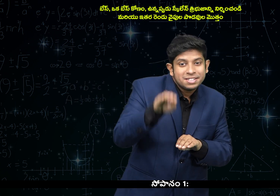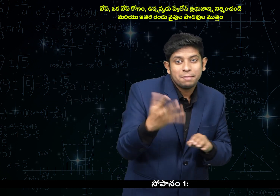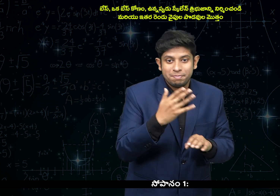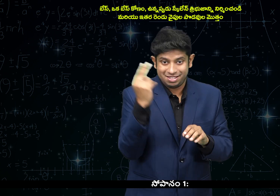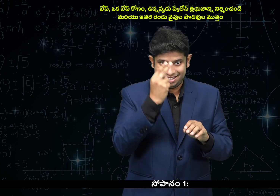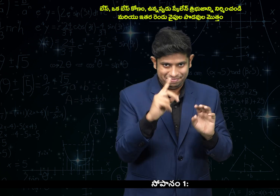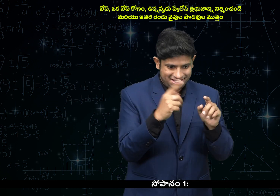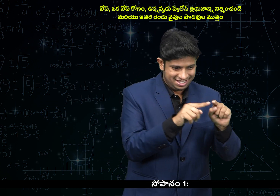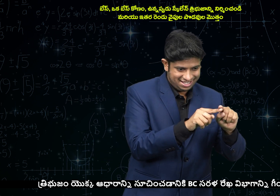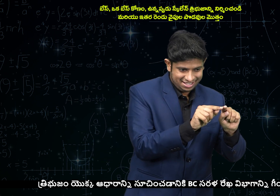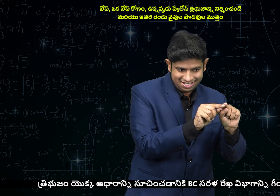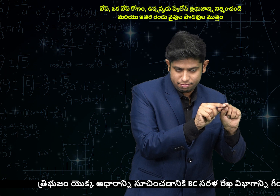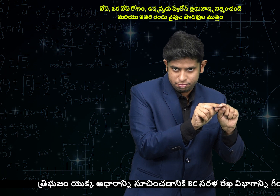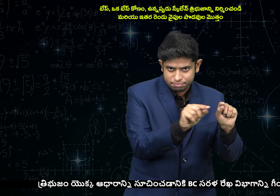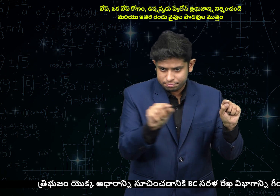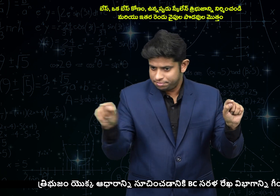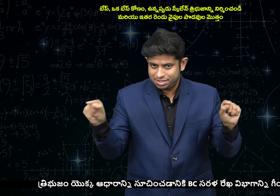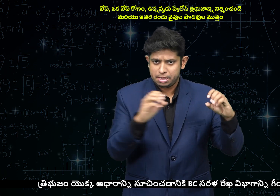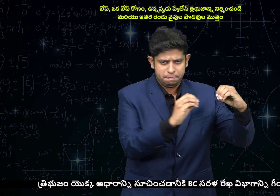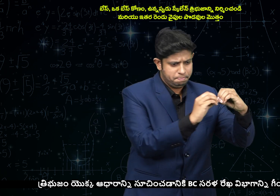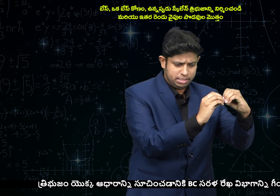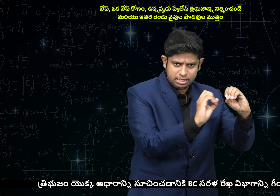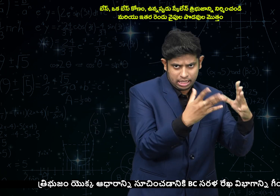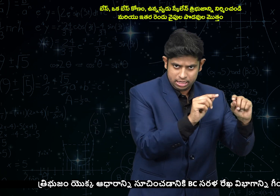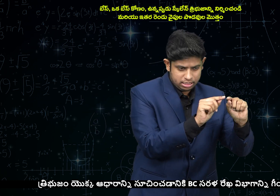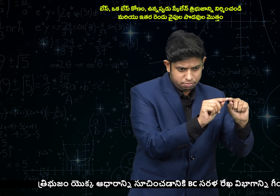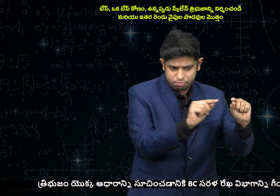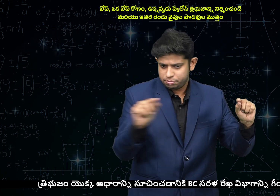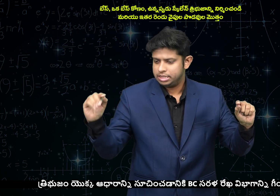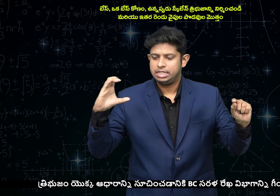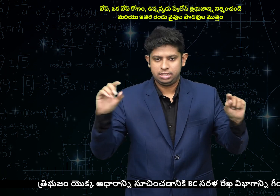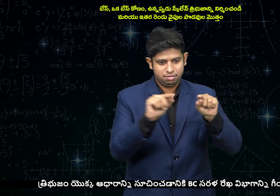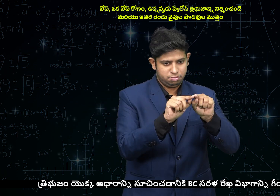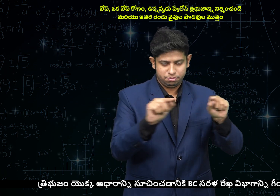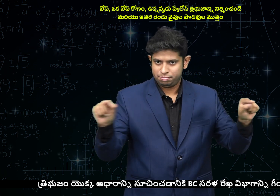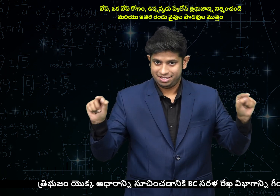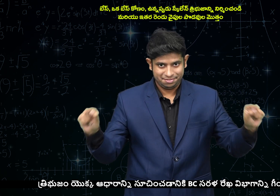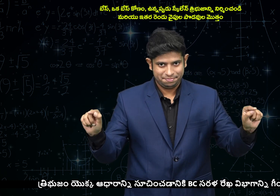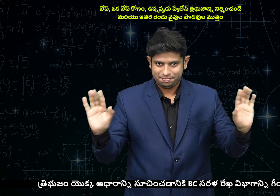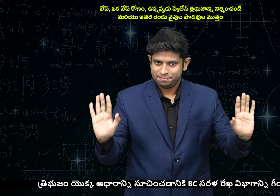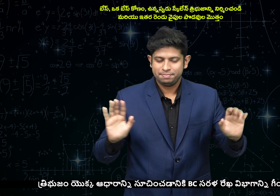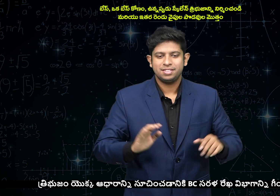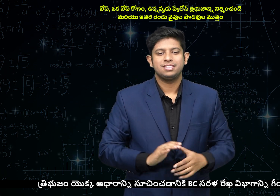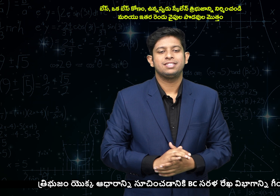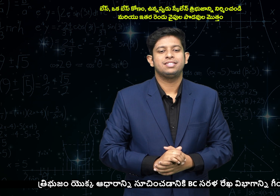1. త్రిభుజం యొక్క ఆధారాన్ని సూచించడానికి బీసీ సరళరేఖ విభాగాన్ని